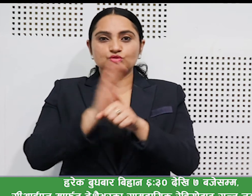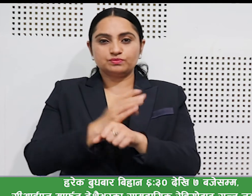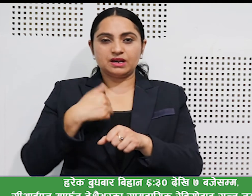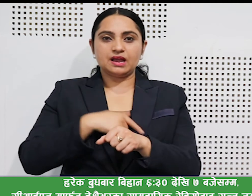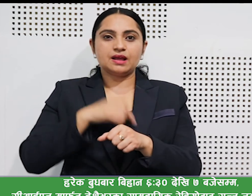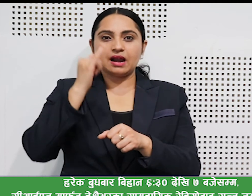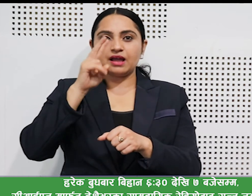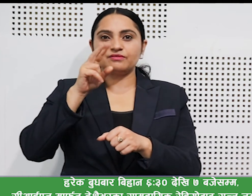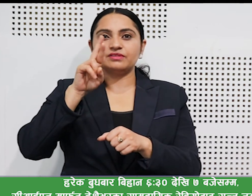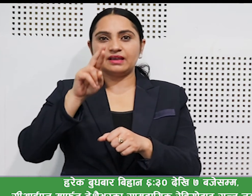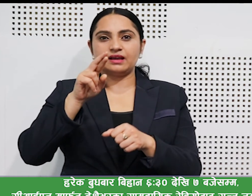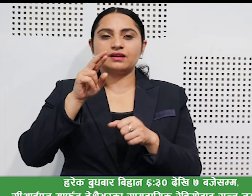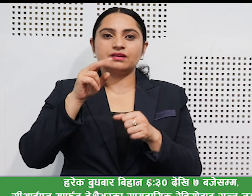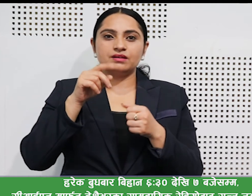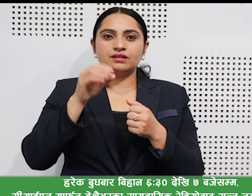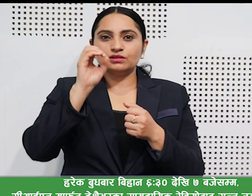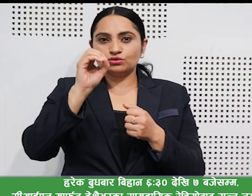हाम्रो आइभीआर नम्बर